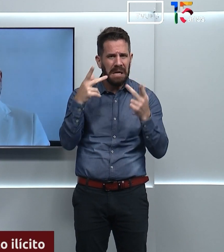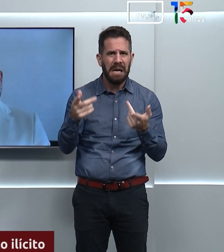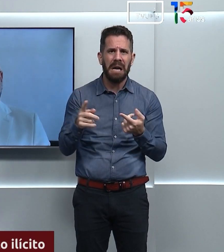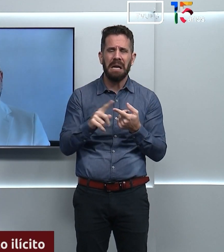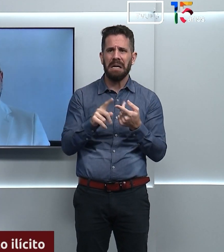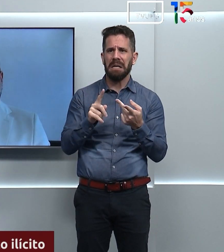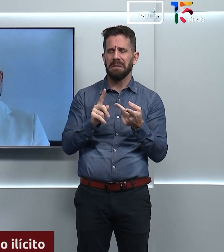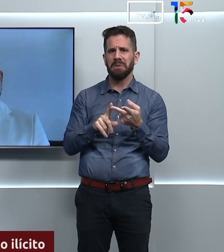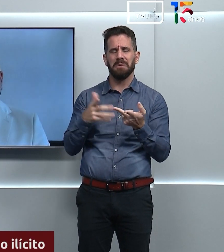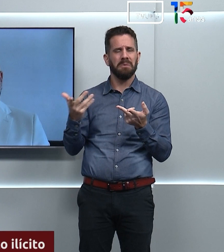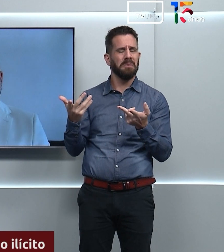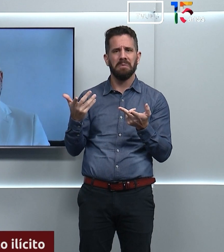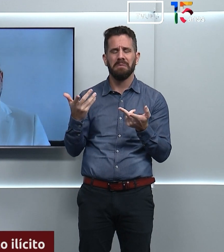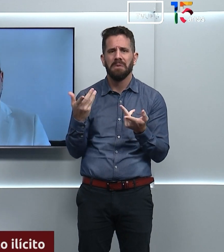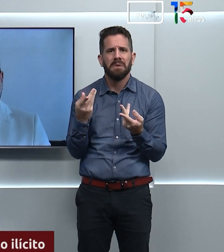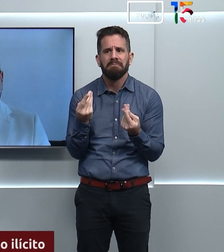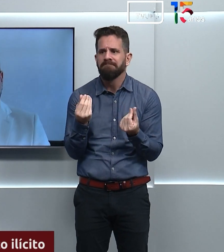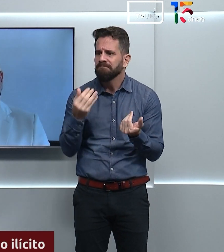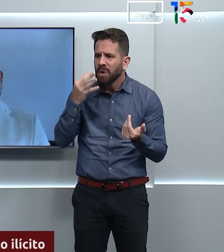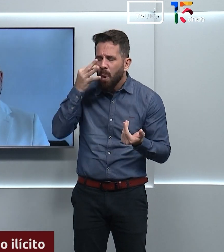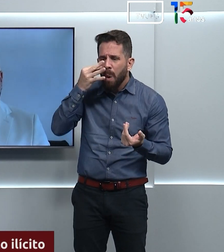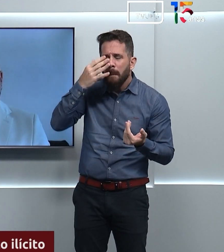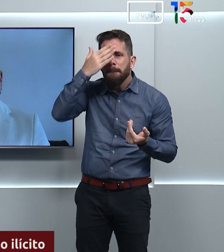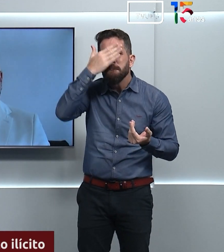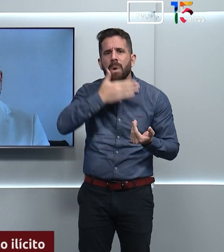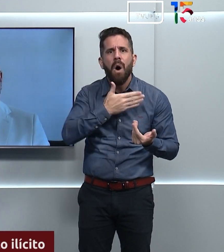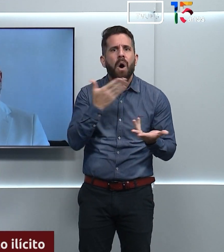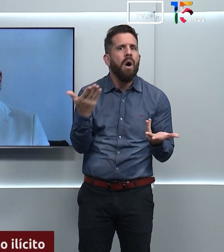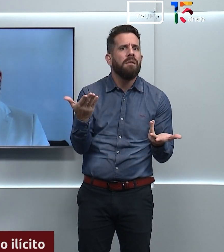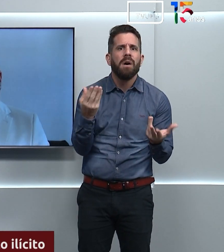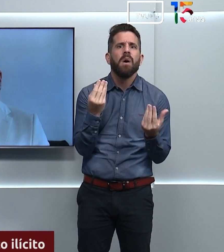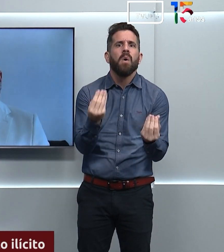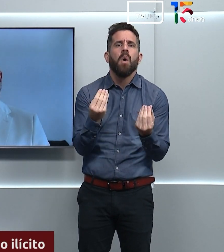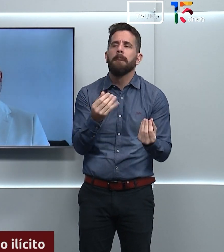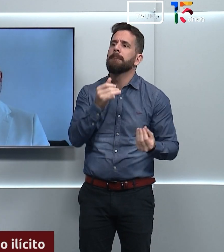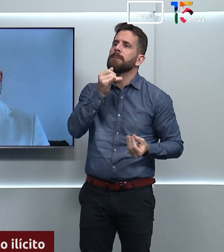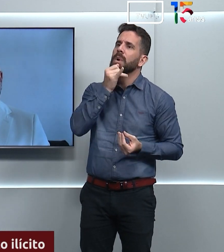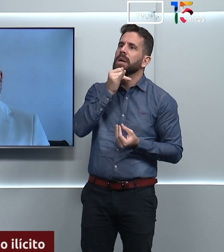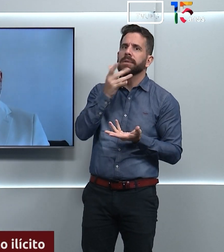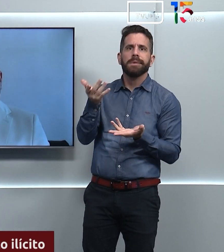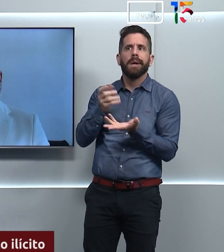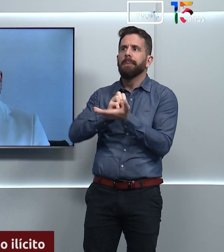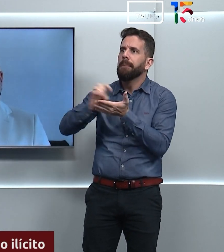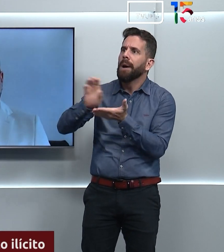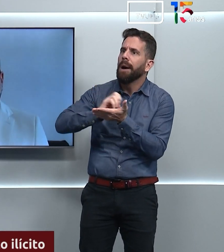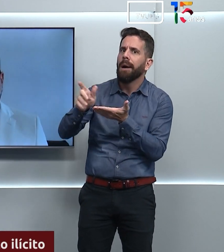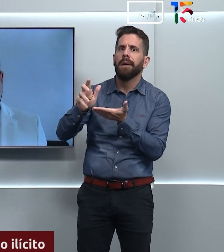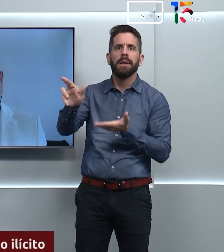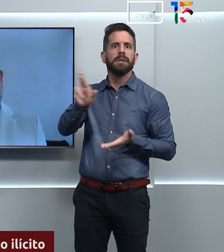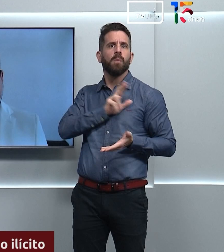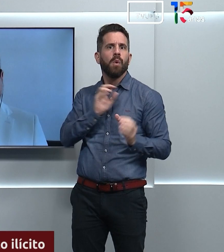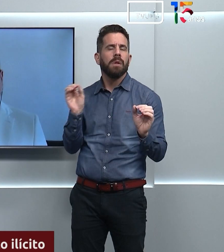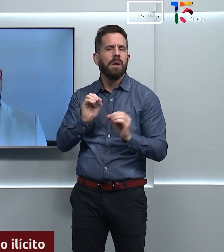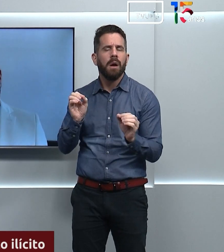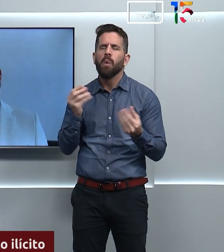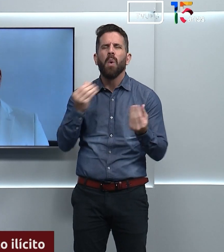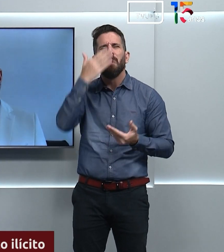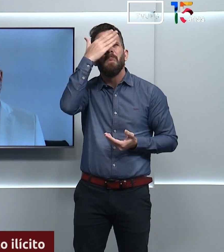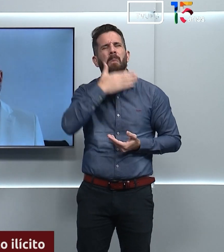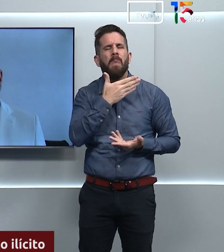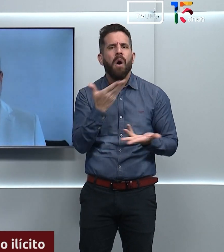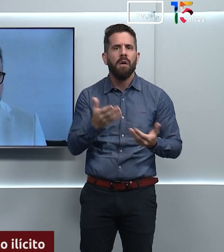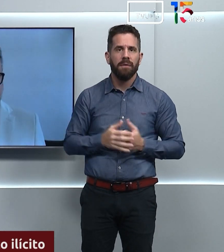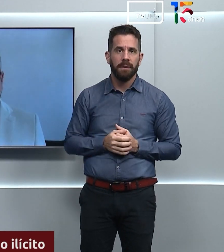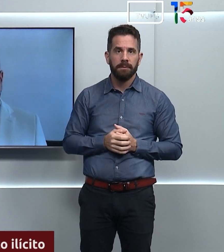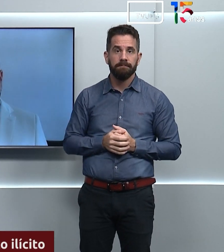mesmo materiais, às vezes de uma não resposta, por exemplo. Como fazer essa comprovação?